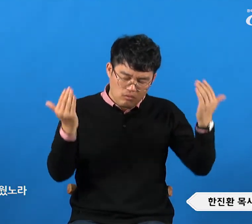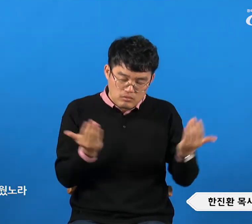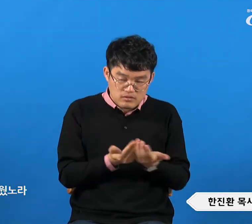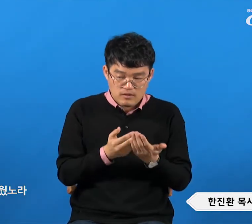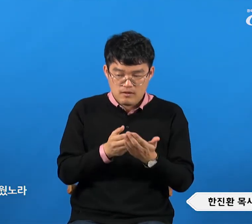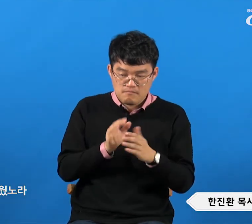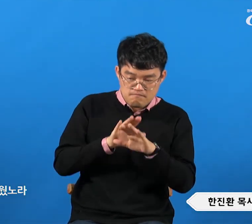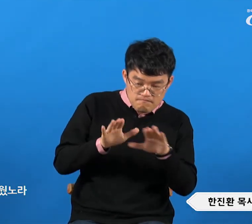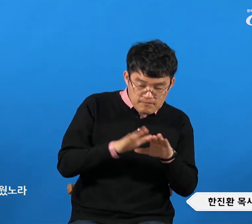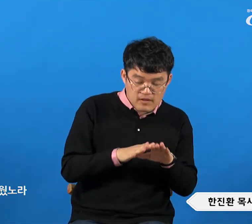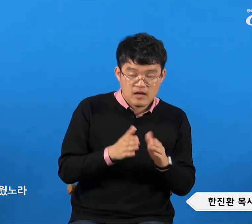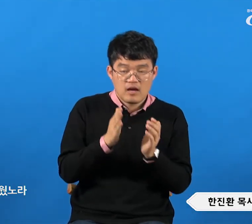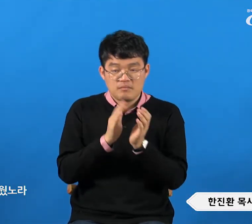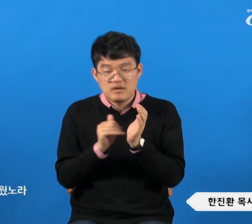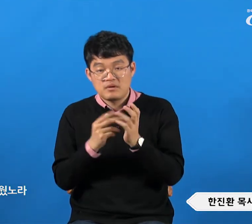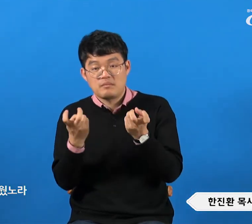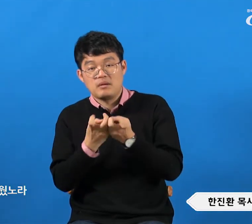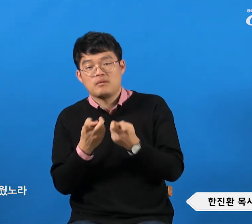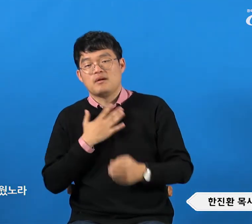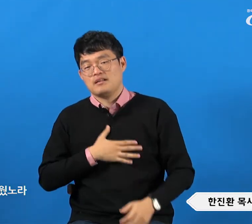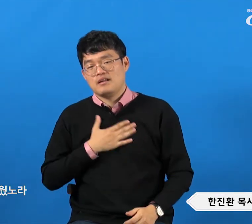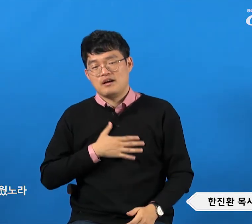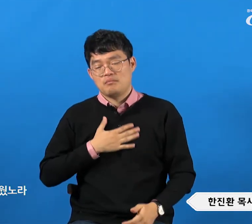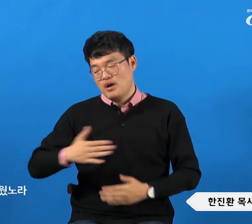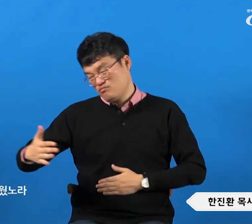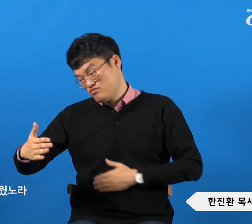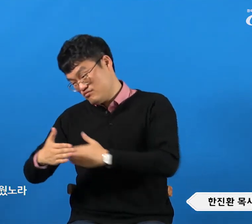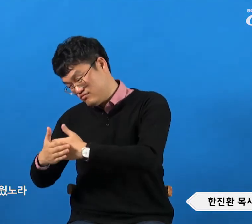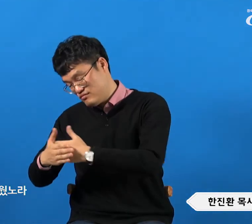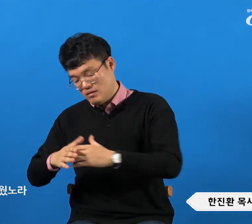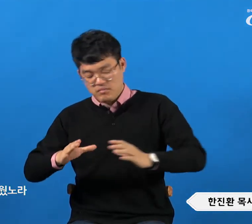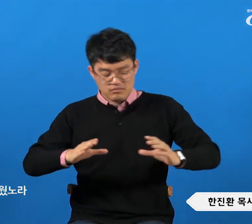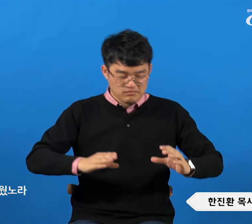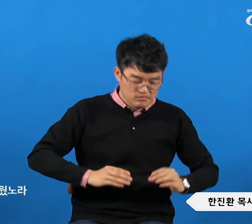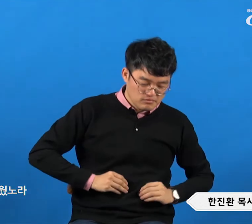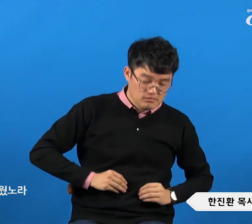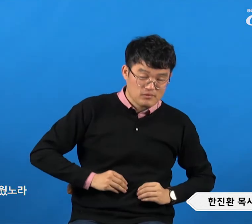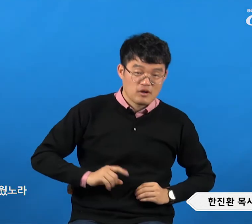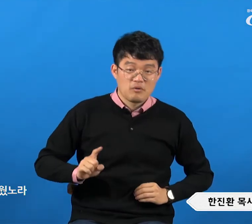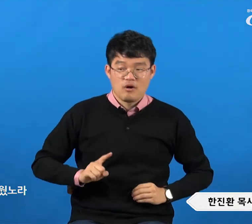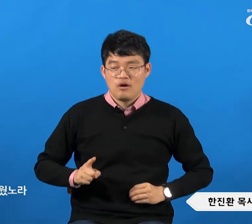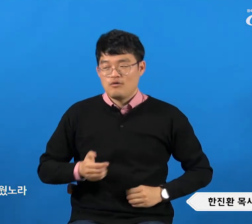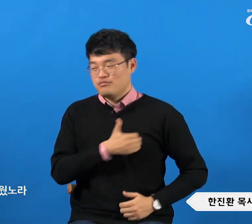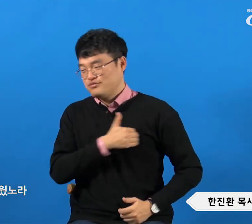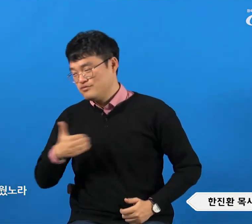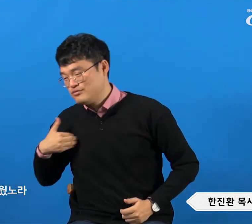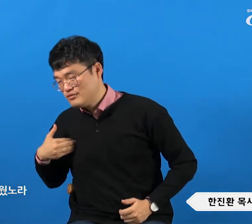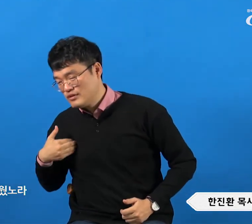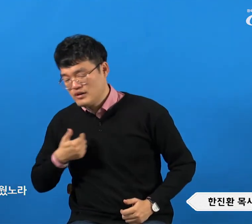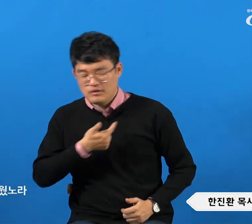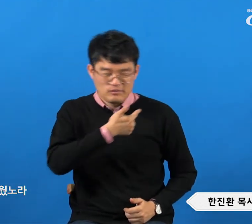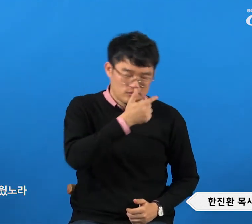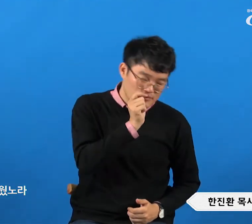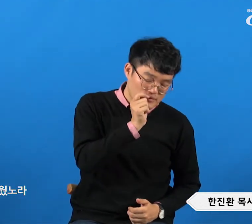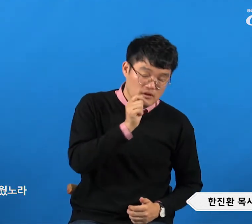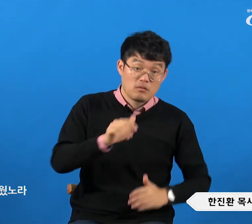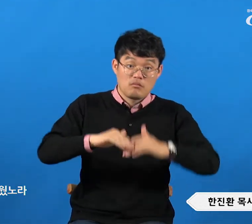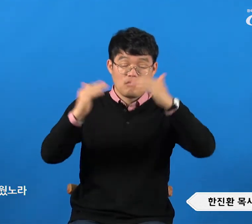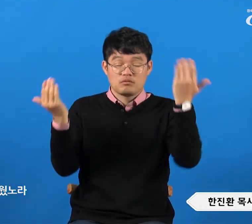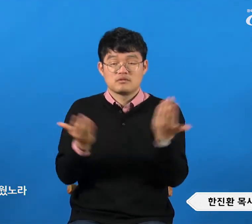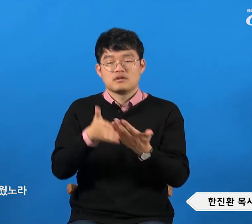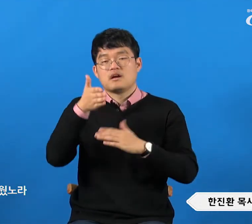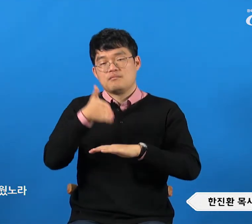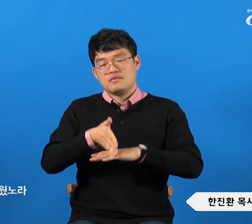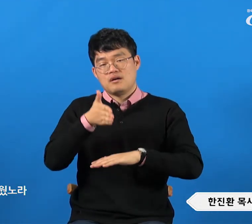배웠노라. 배가 부르든지 배가 고프든지 풍부하든지 궁핍하든지